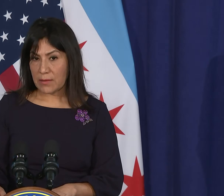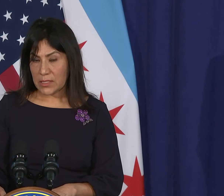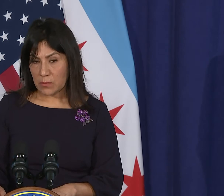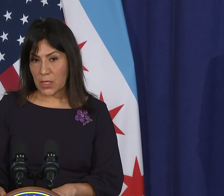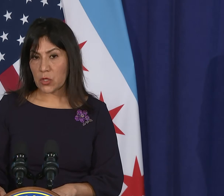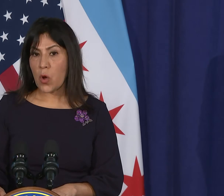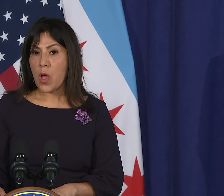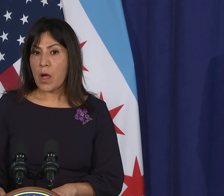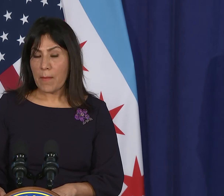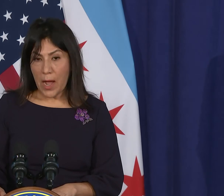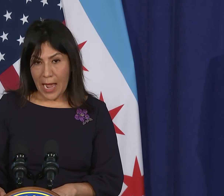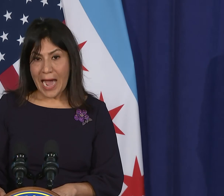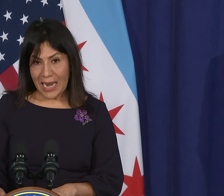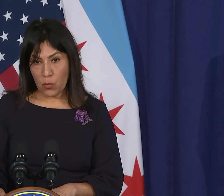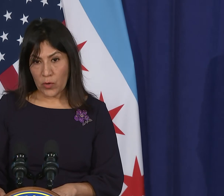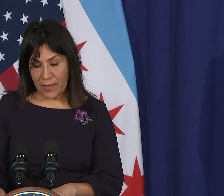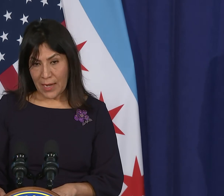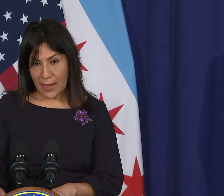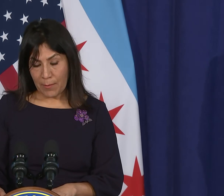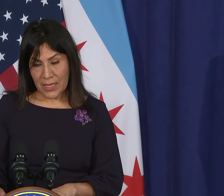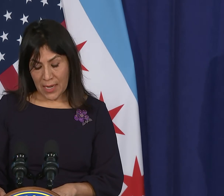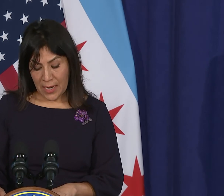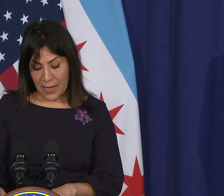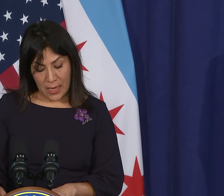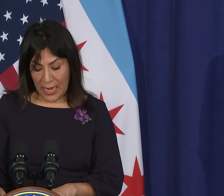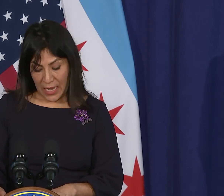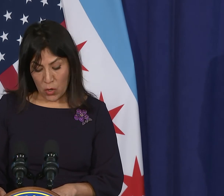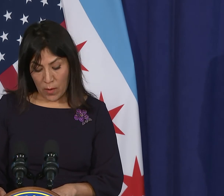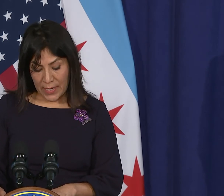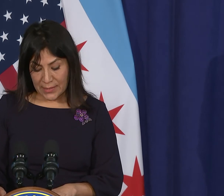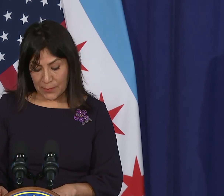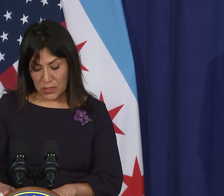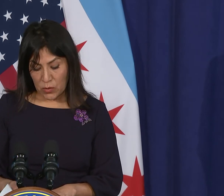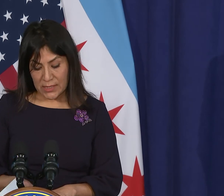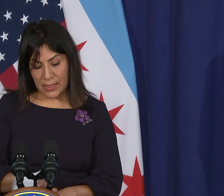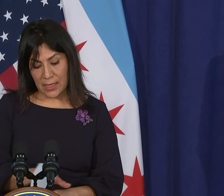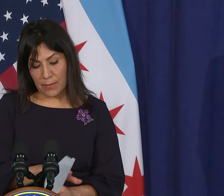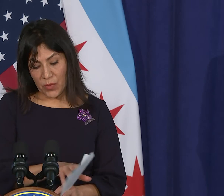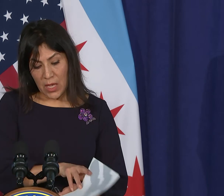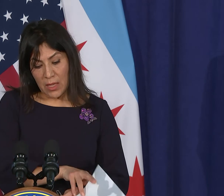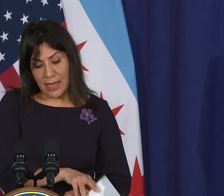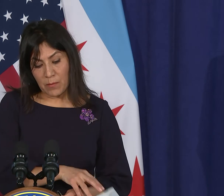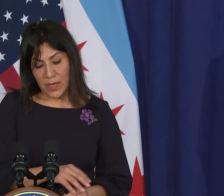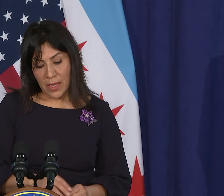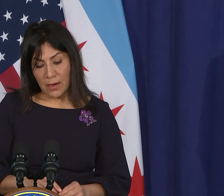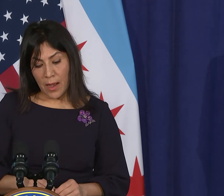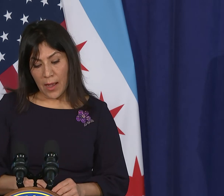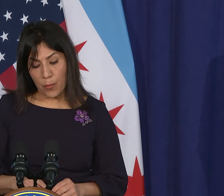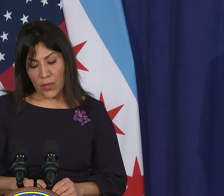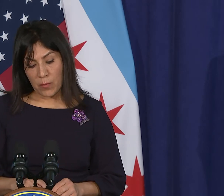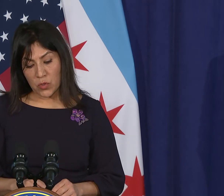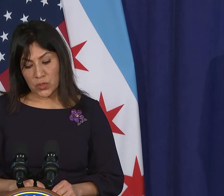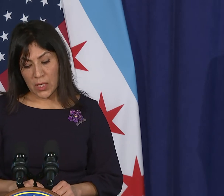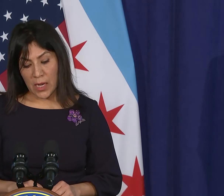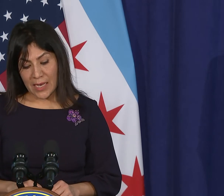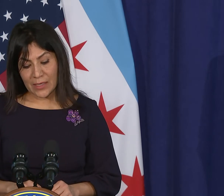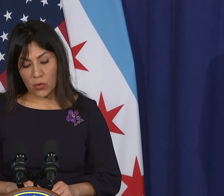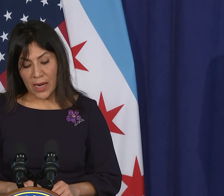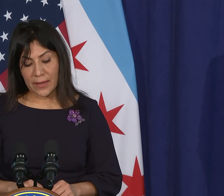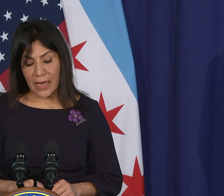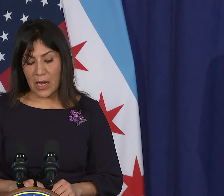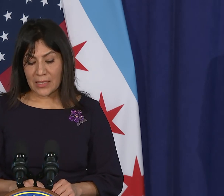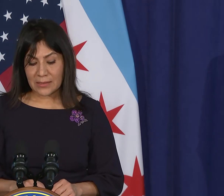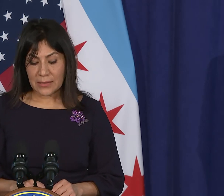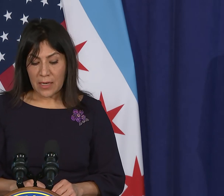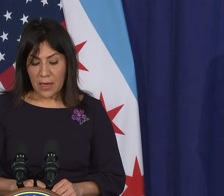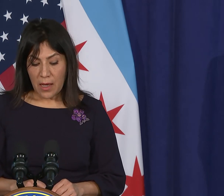del establecimiento a la 1 de la mañana. No va a haber excepciones aquí. También podemos